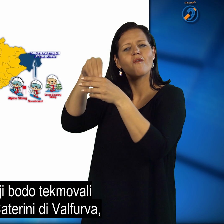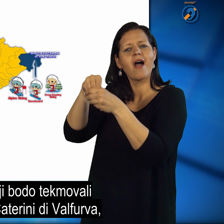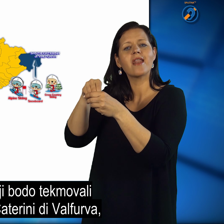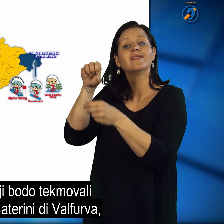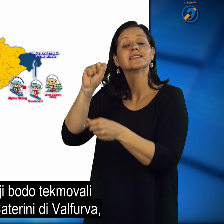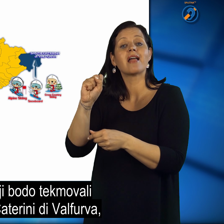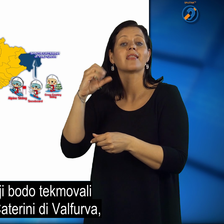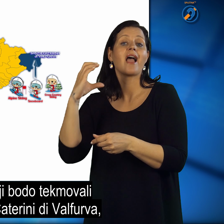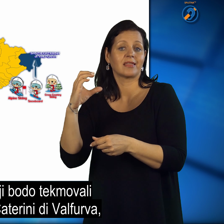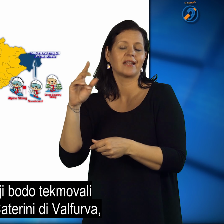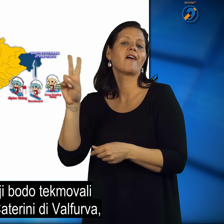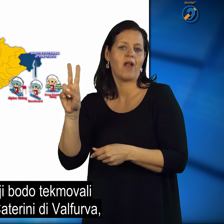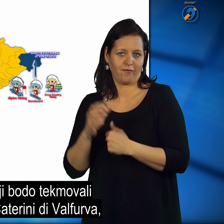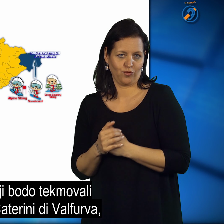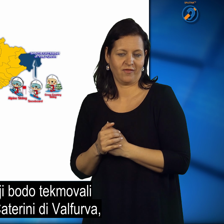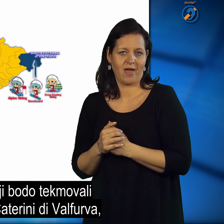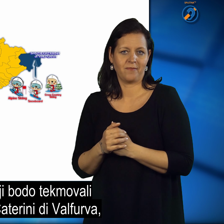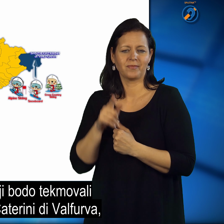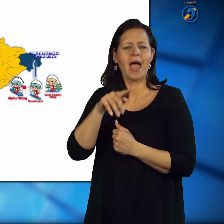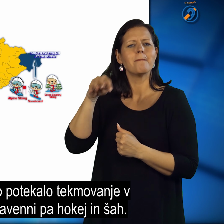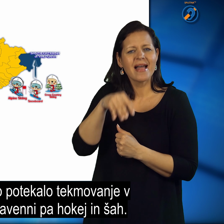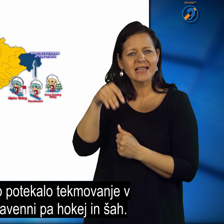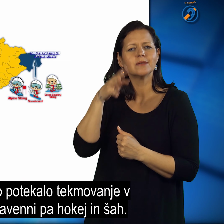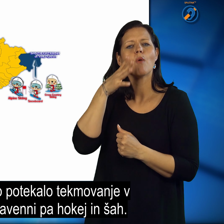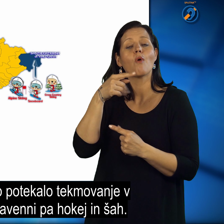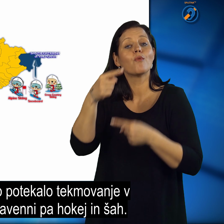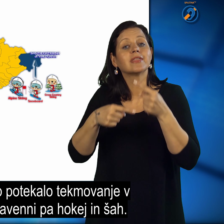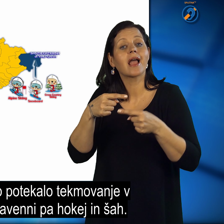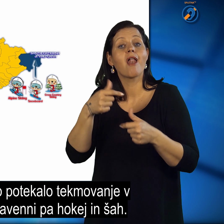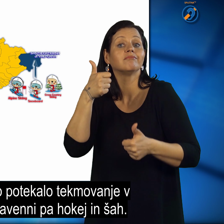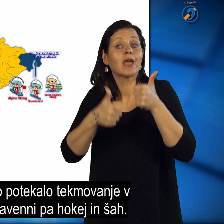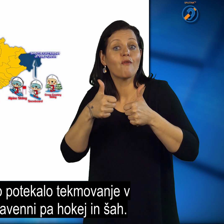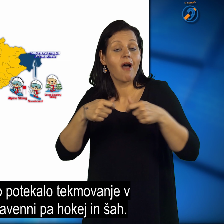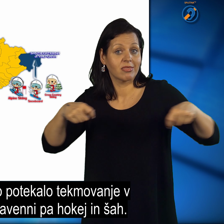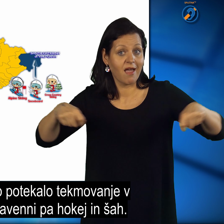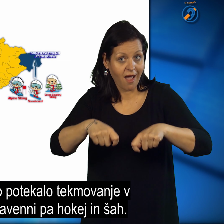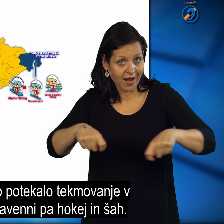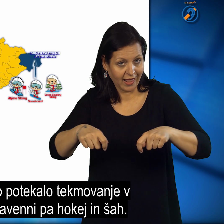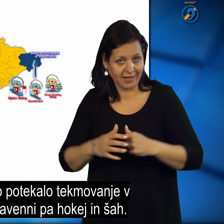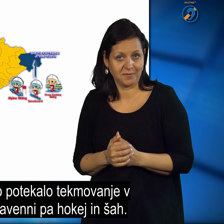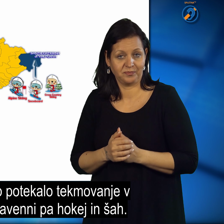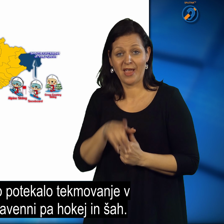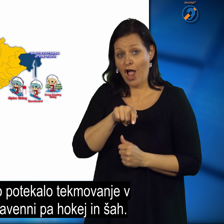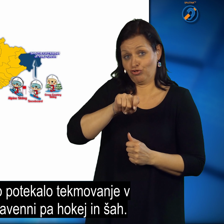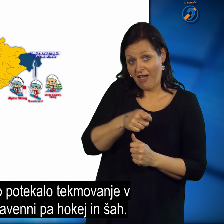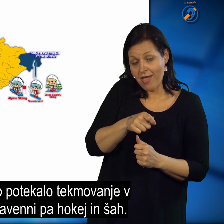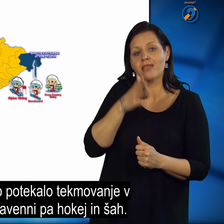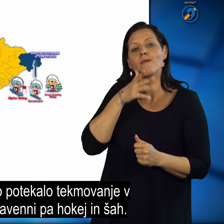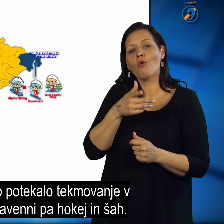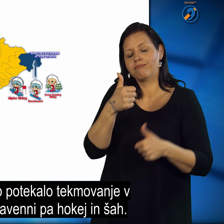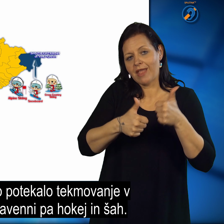bodo tekmovali v Santa Catarini di Valfurva, v Madesimu bo potekalo tekmovanje v